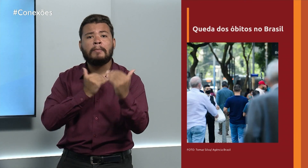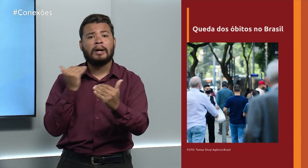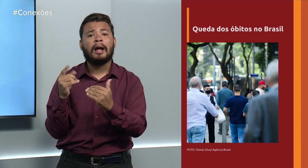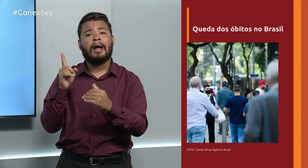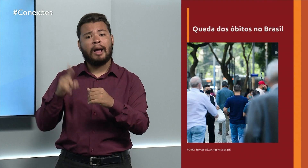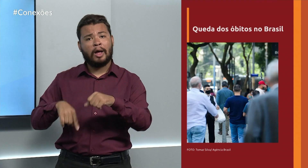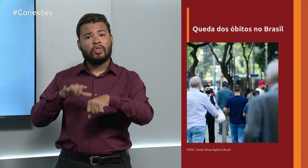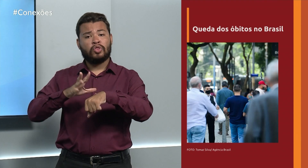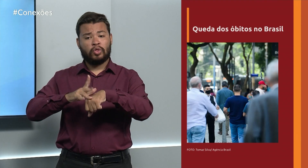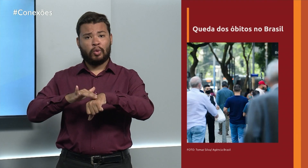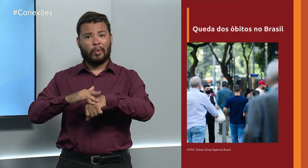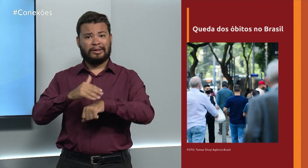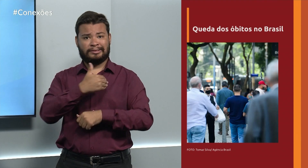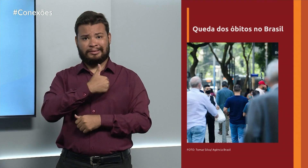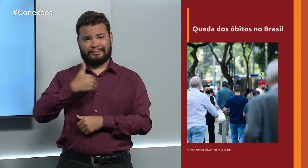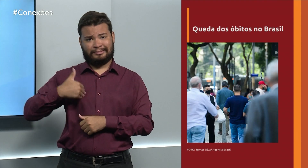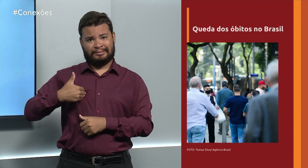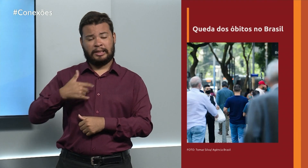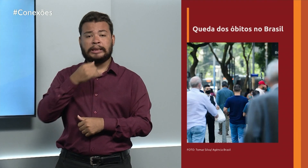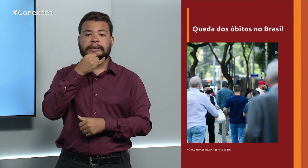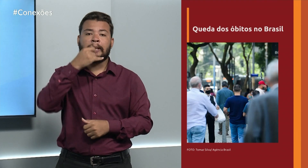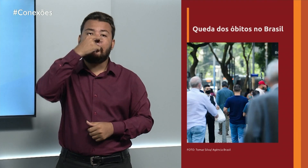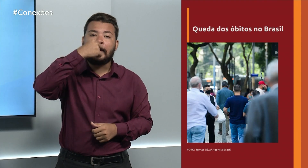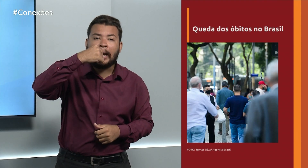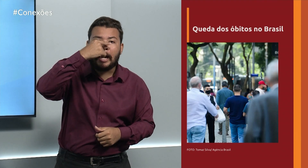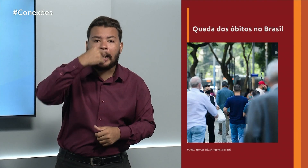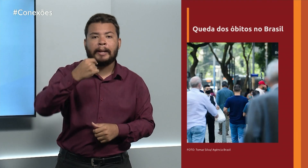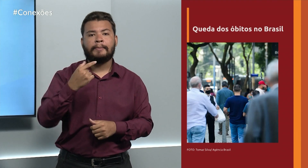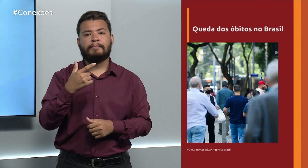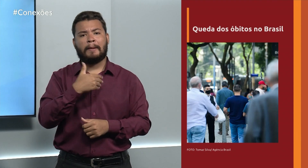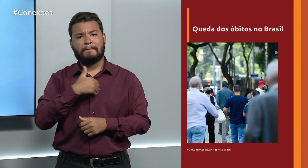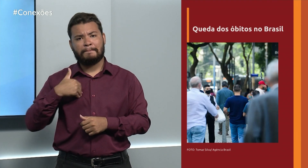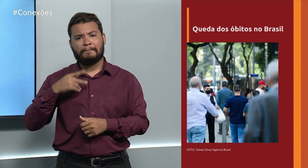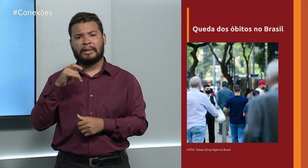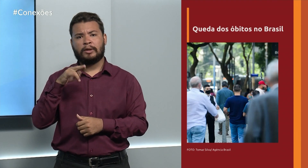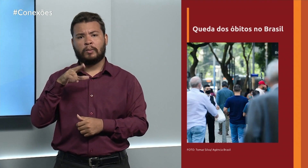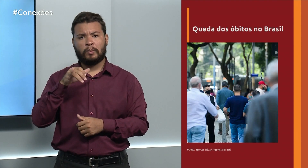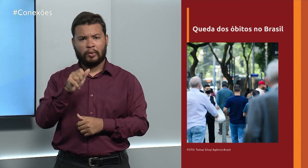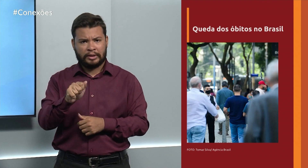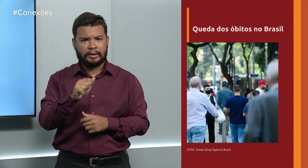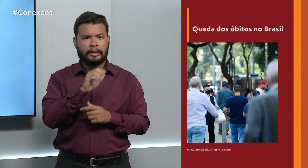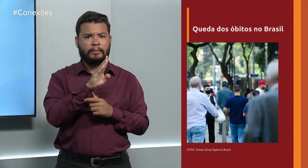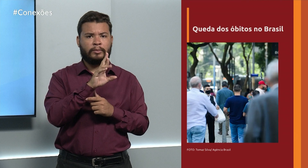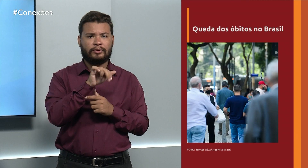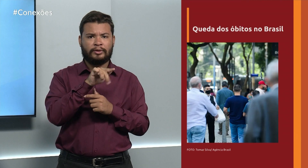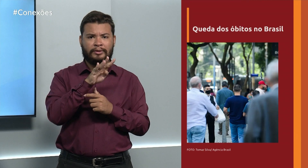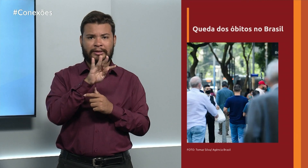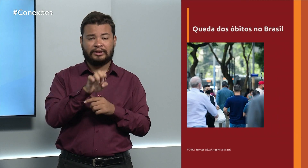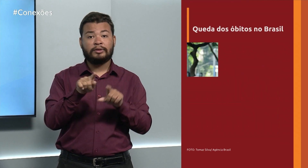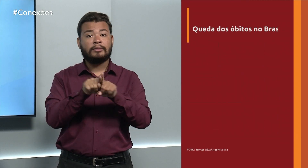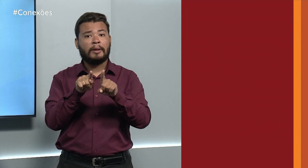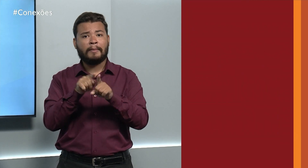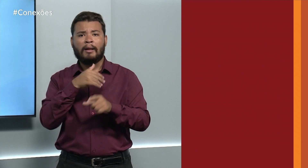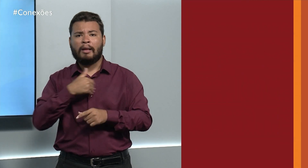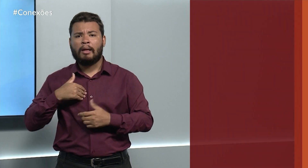doenças respiratórias, como gripe, pneumonia, bronquiolite e asma.